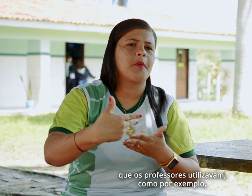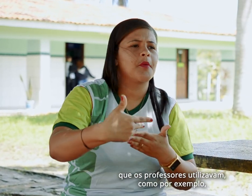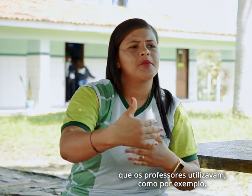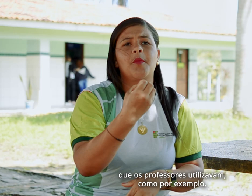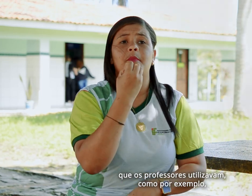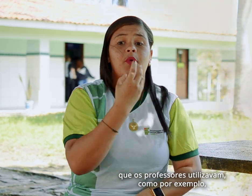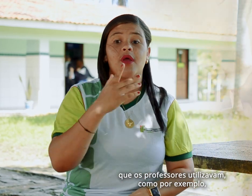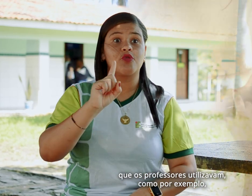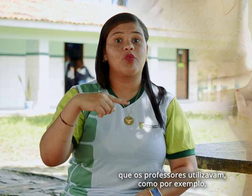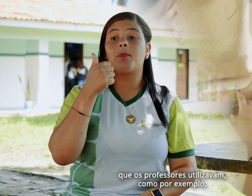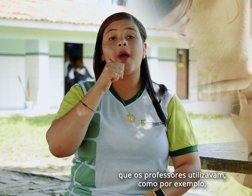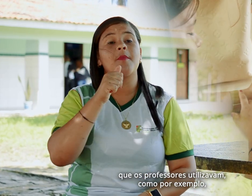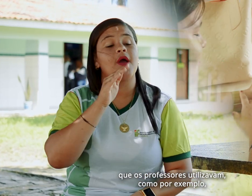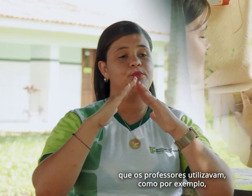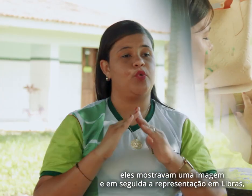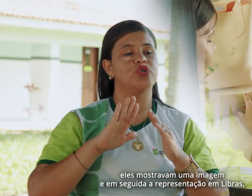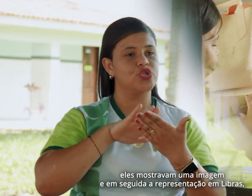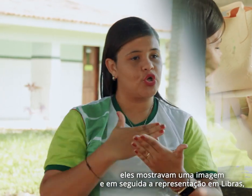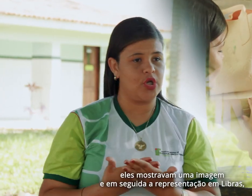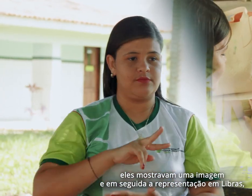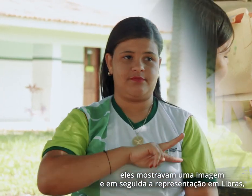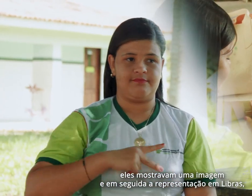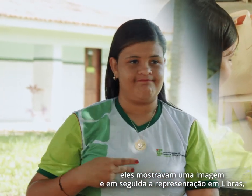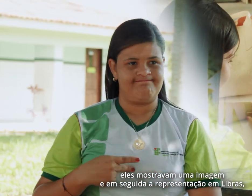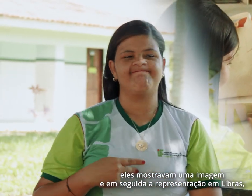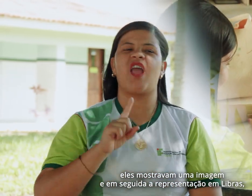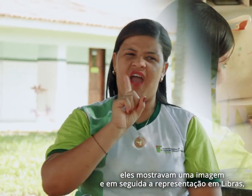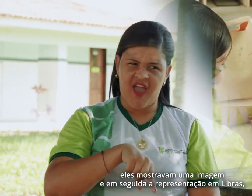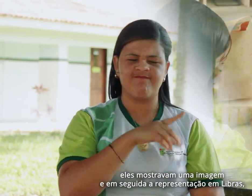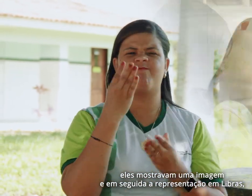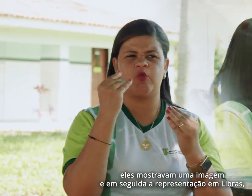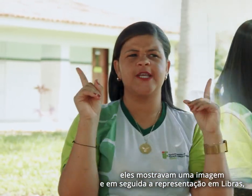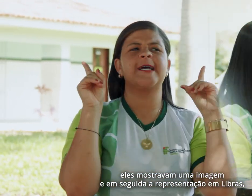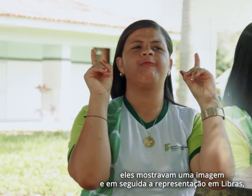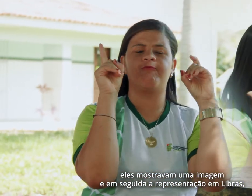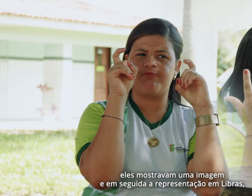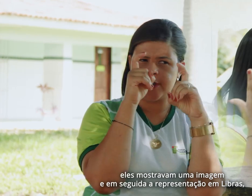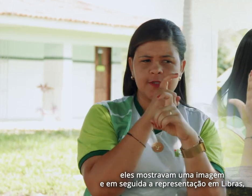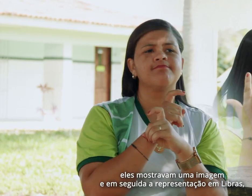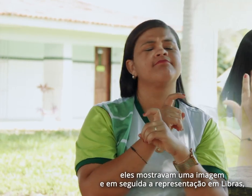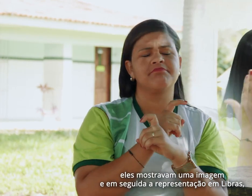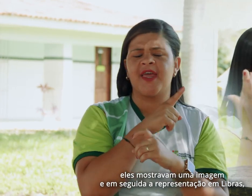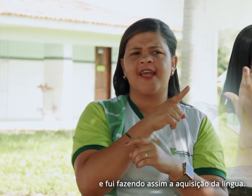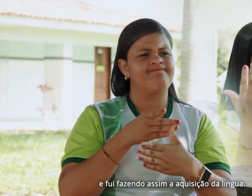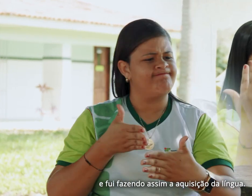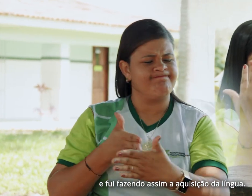utilizavam, como, por exemplo, eles mostravam uma imagem e, em seguida, a representação em libras, e fui fazendo